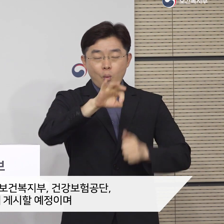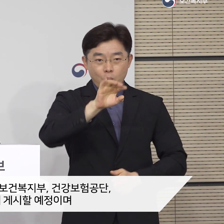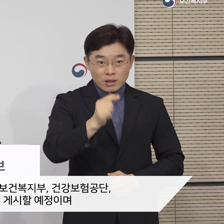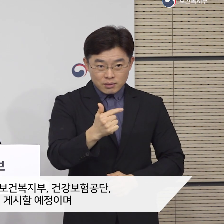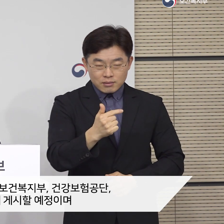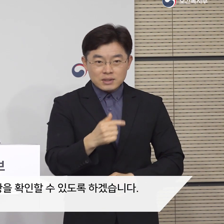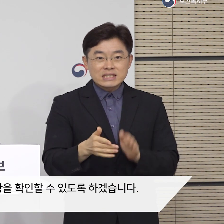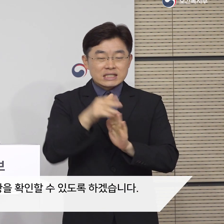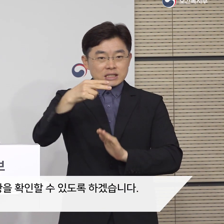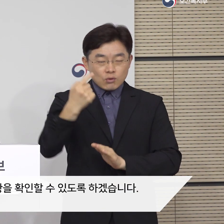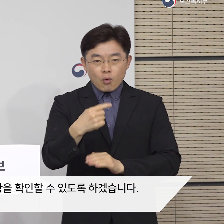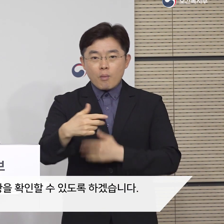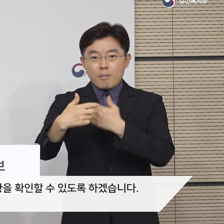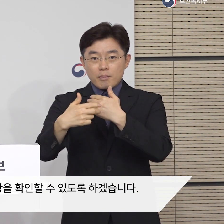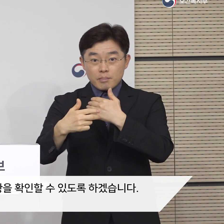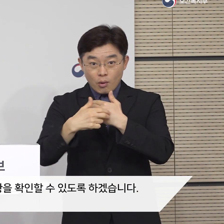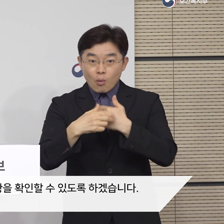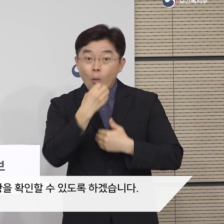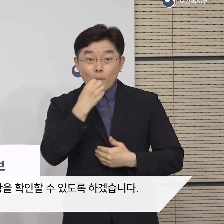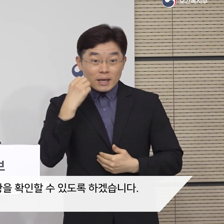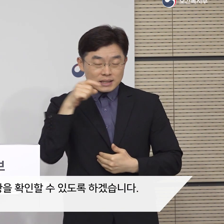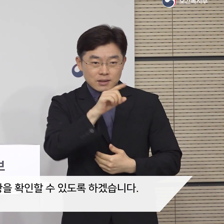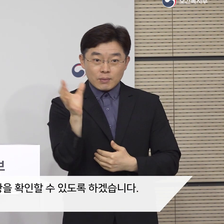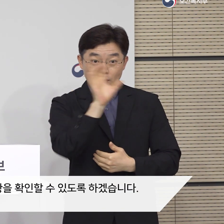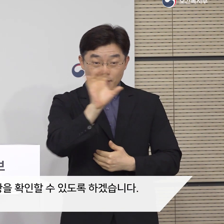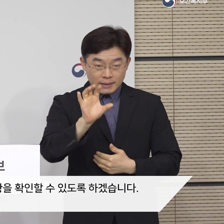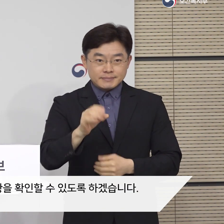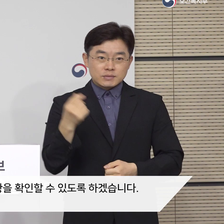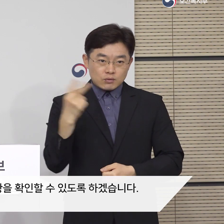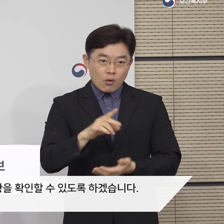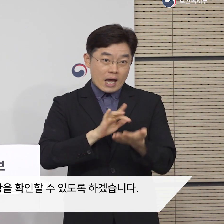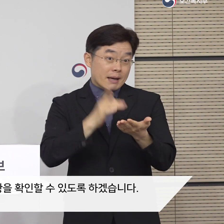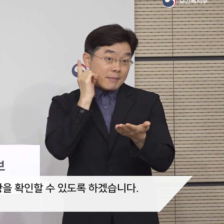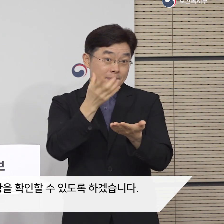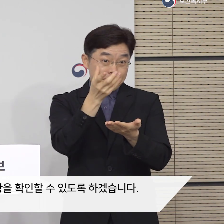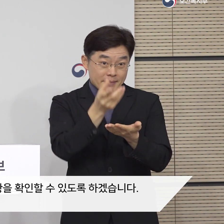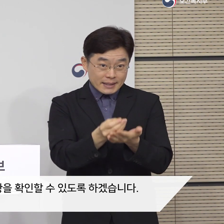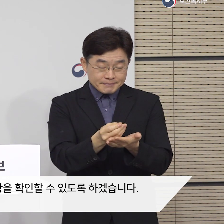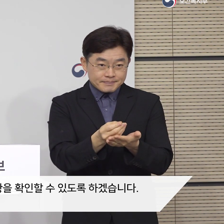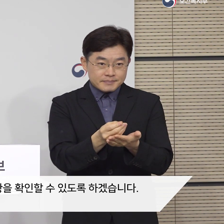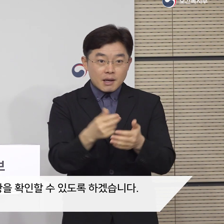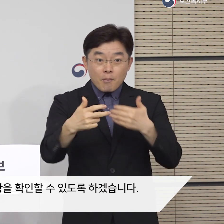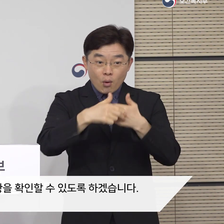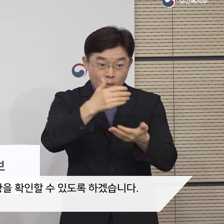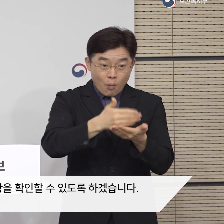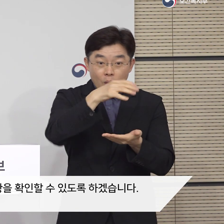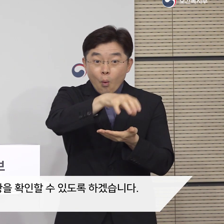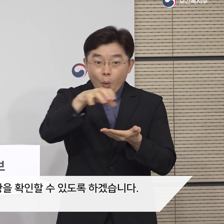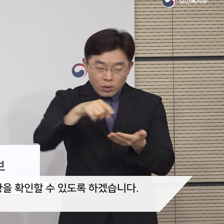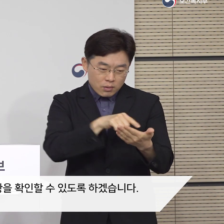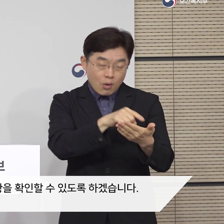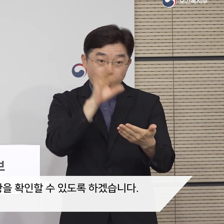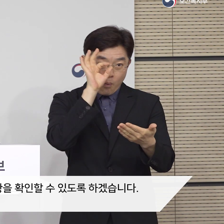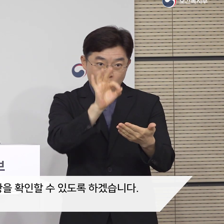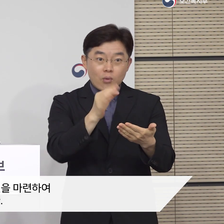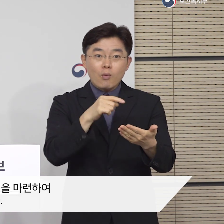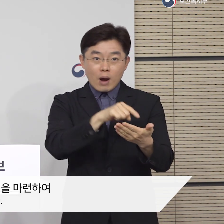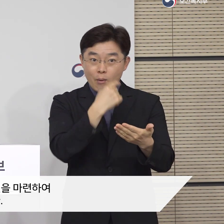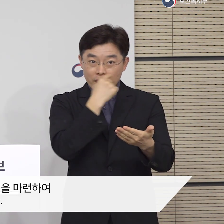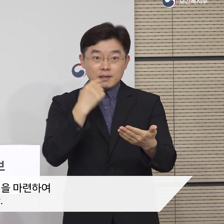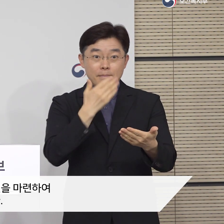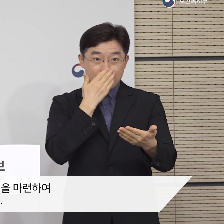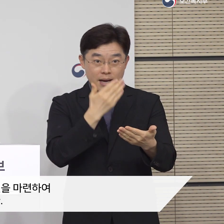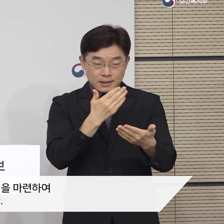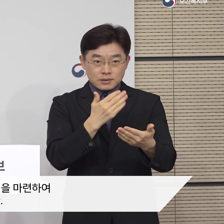예정이며, 응급의료포털과 앱을 통해 응급진료 사항을 확인할 수 있도록 하겠습니다.